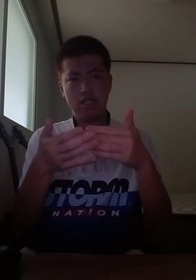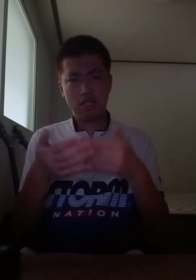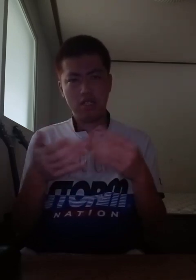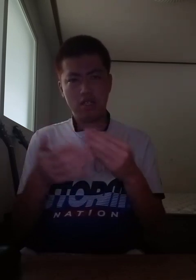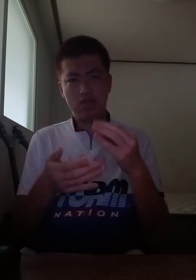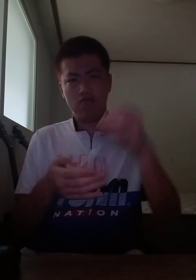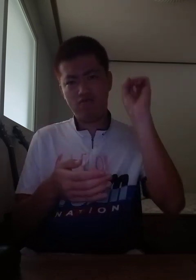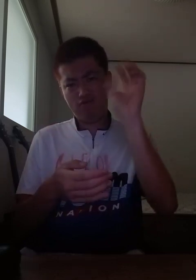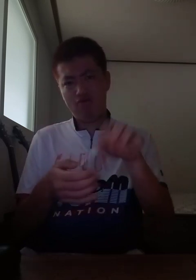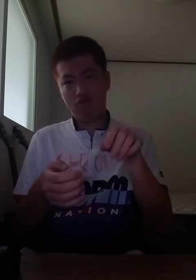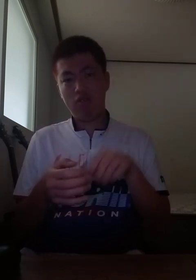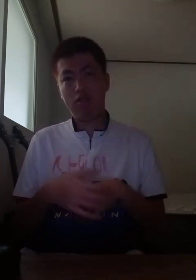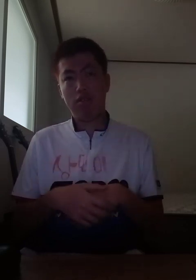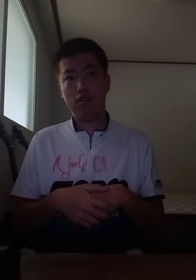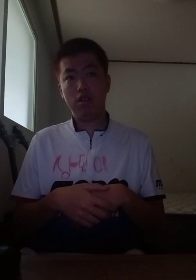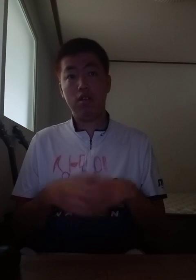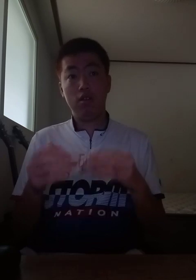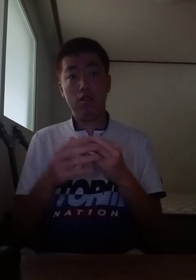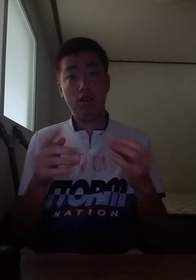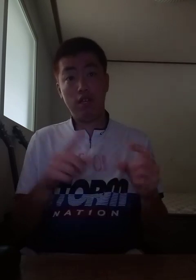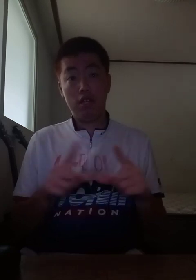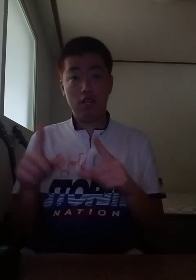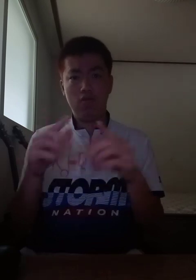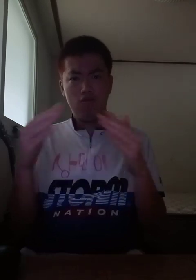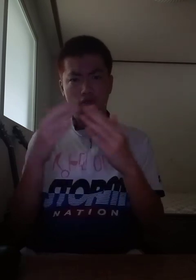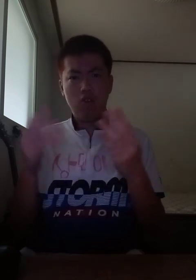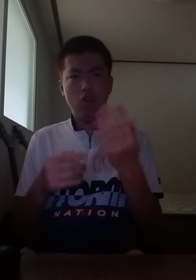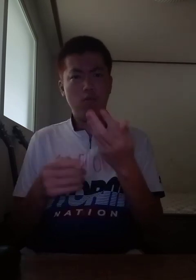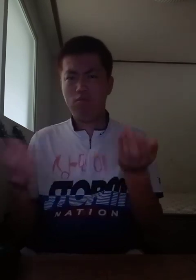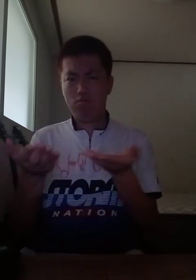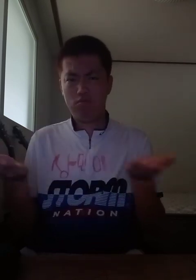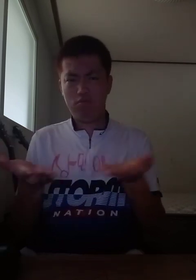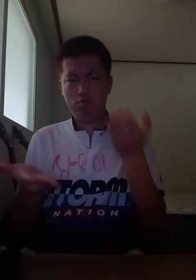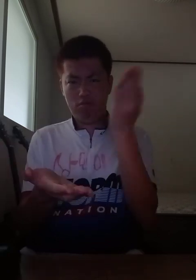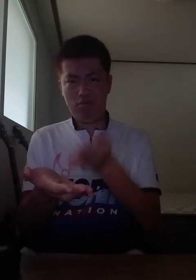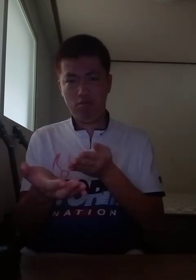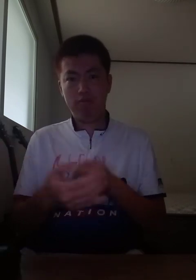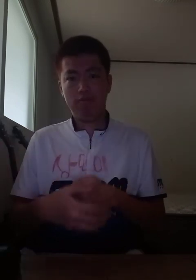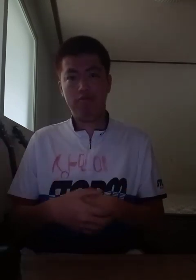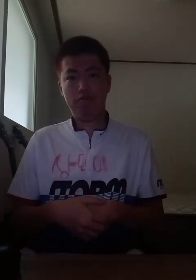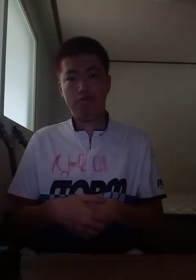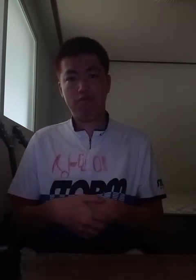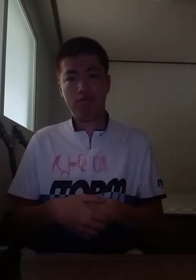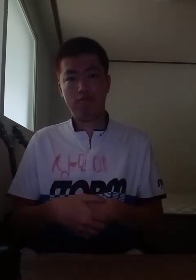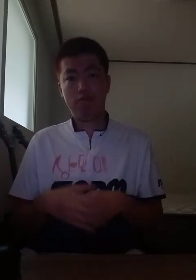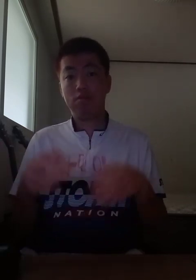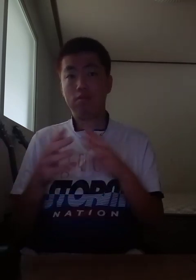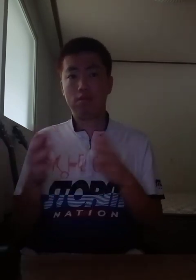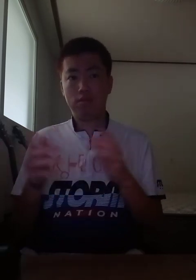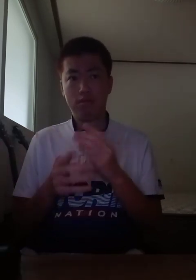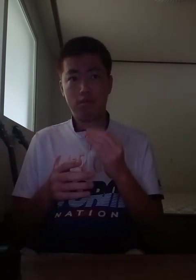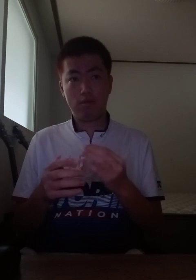투기. 가까운 거리에 사는 이웃들도 전혀 몰랐다는 반응입니다. 이런 데가 있어? 이런 거 아셨어요